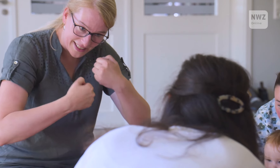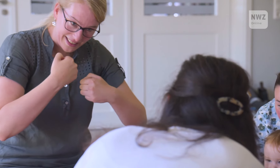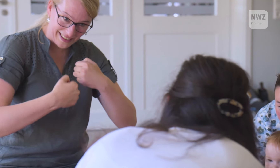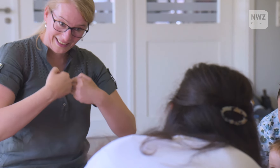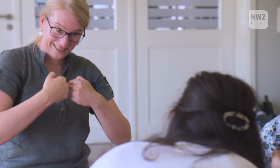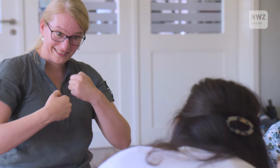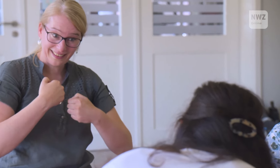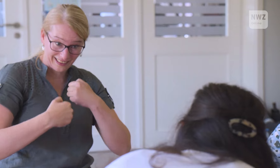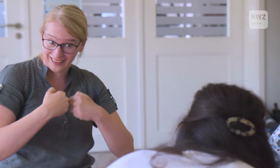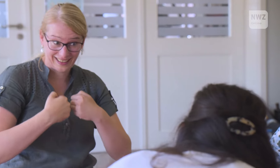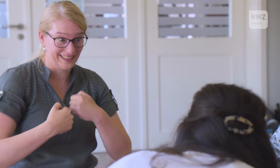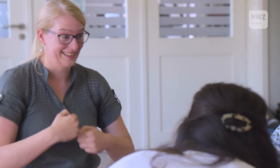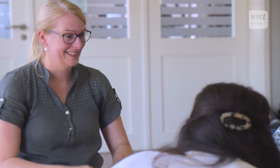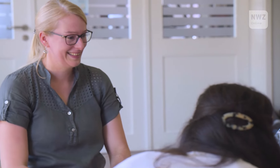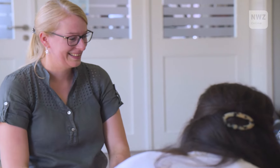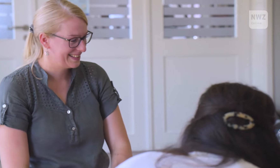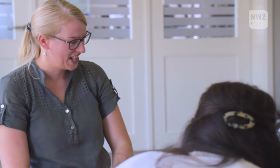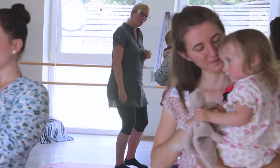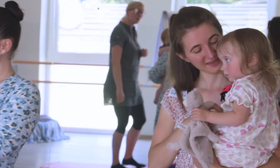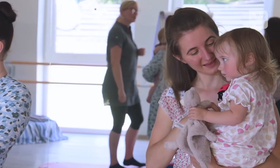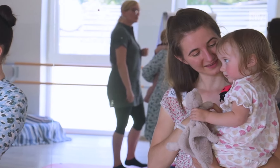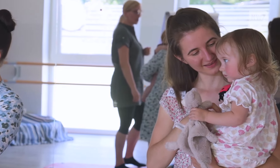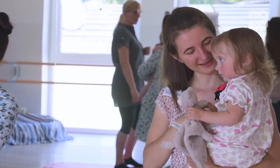um Babyzeichensprache, die ich gerade schon gemacht habe.